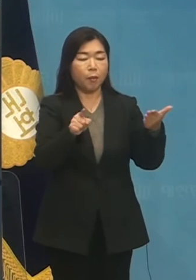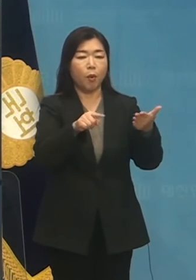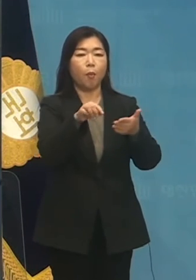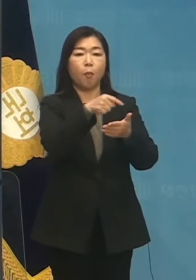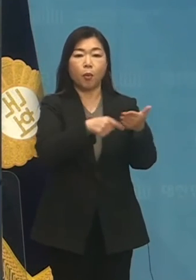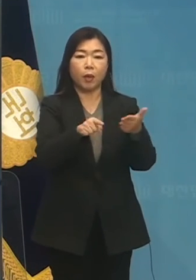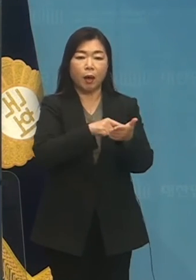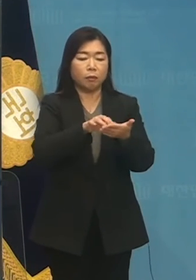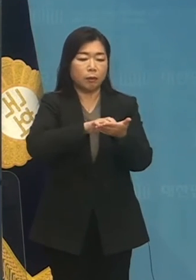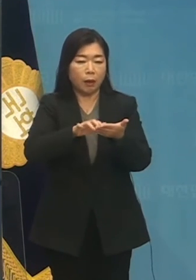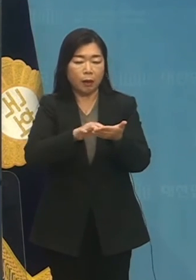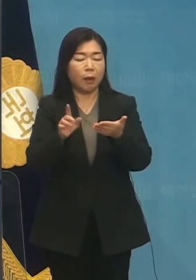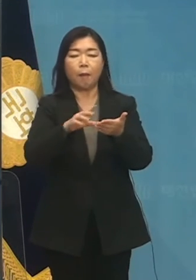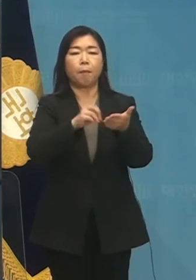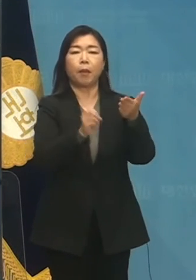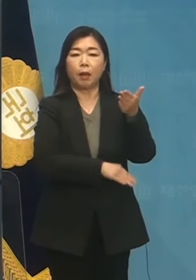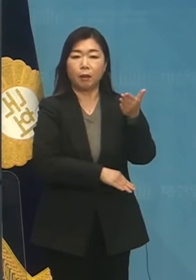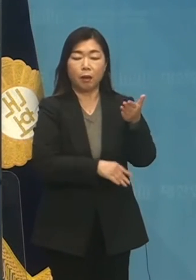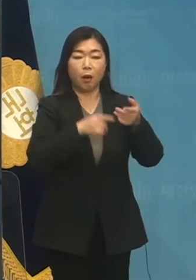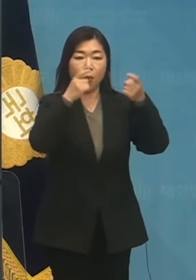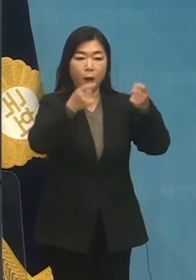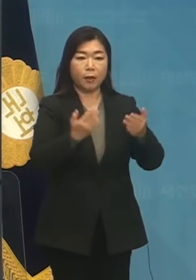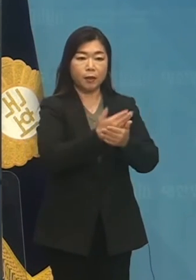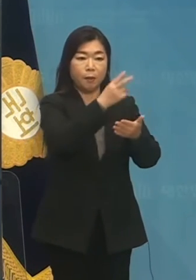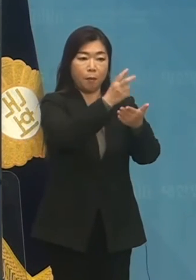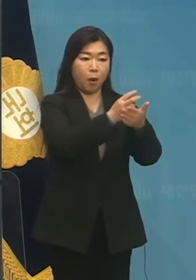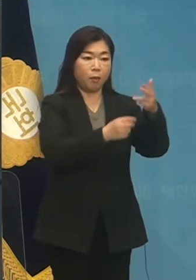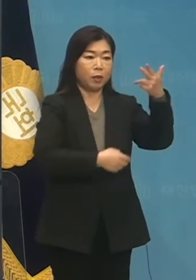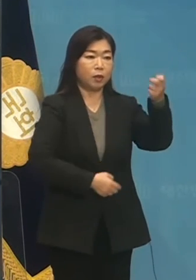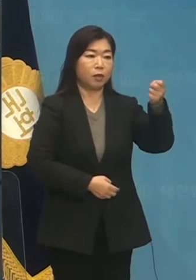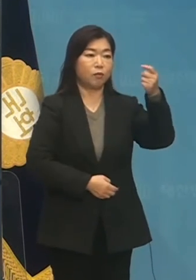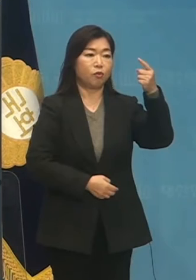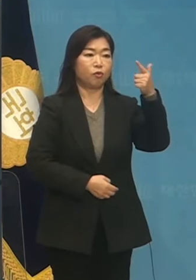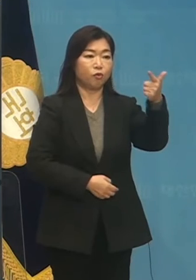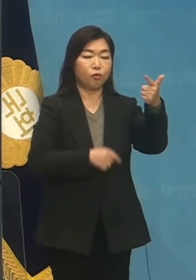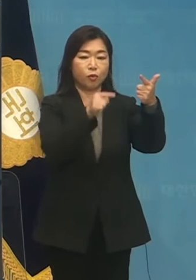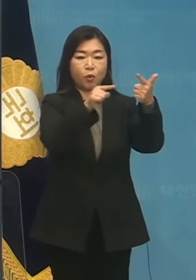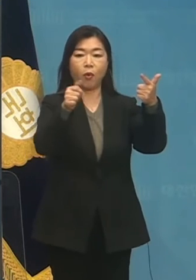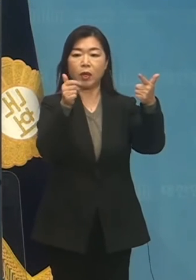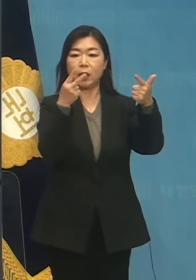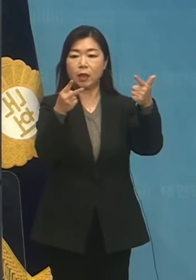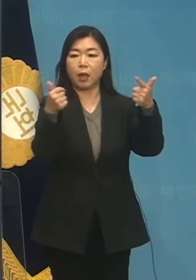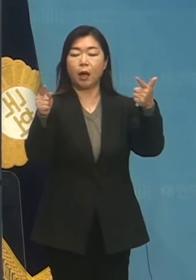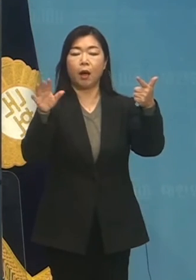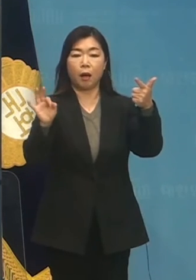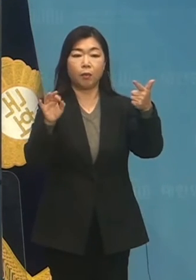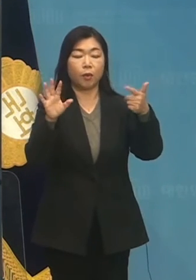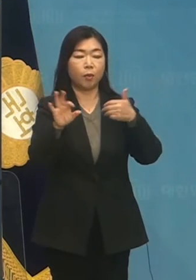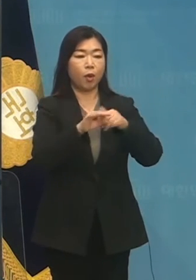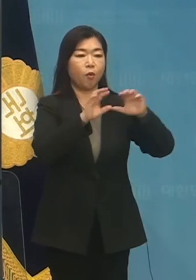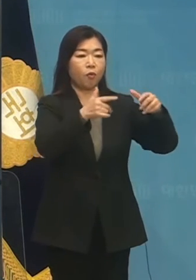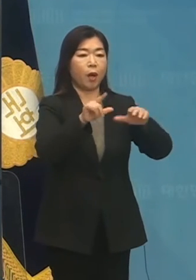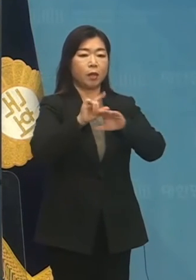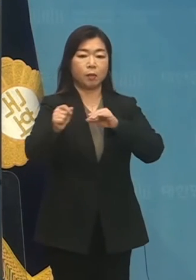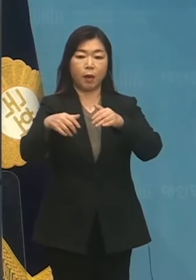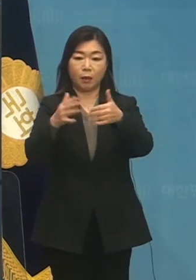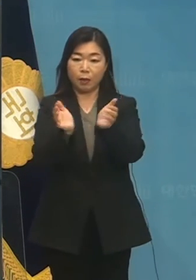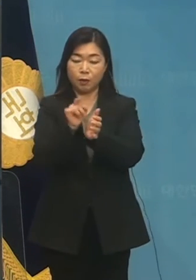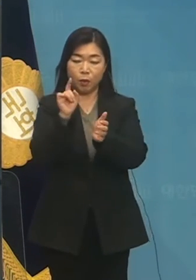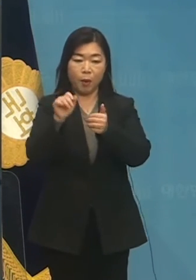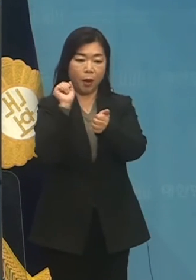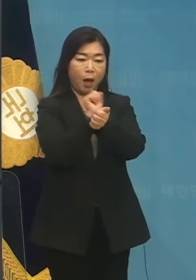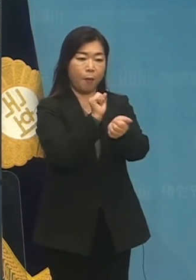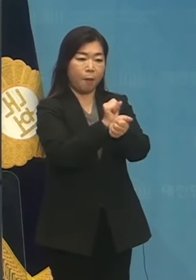있습니다. 관광진흥법 제76조 2항에 보면 국가와 지방자치단은 감염병 확산